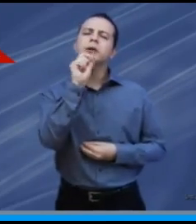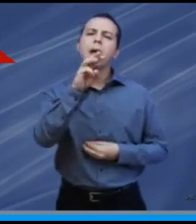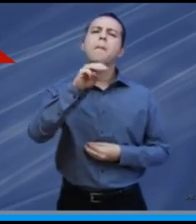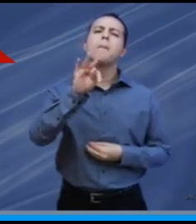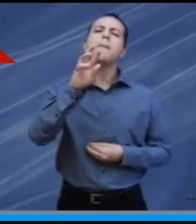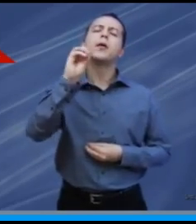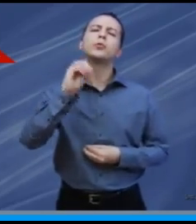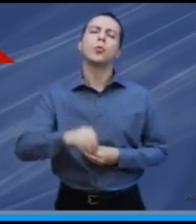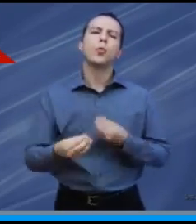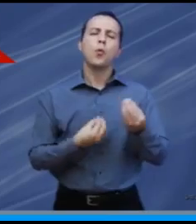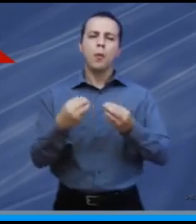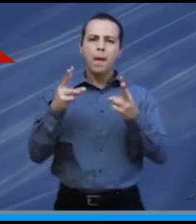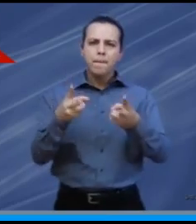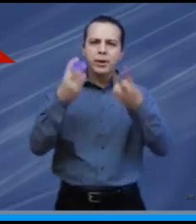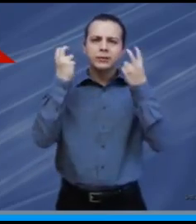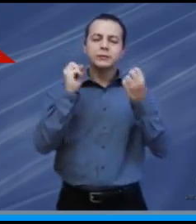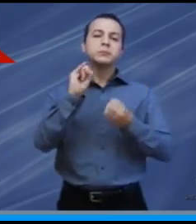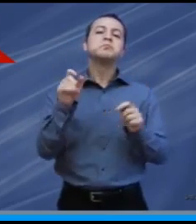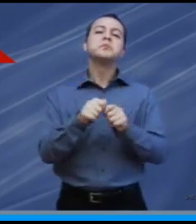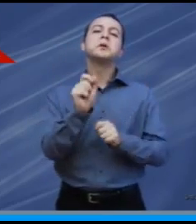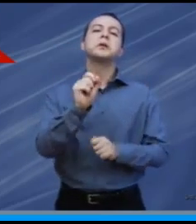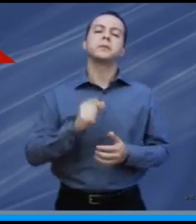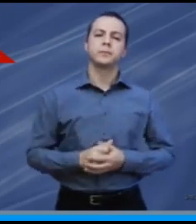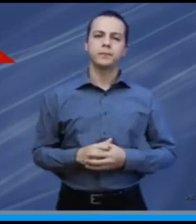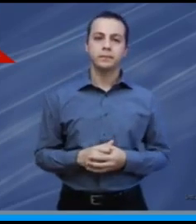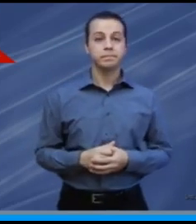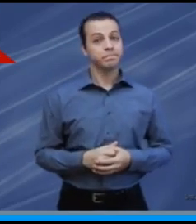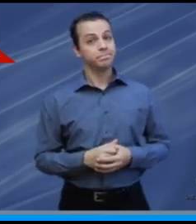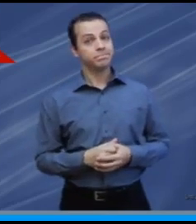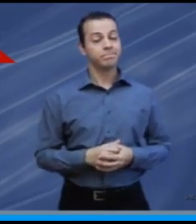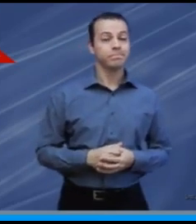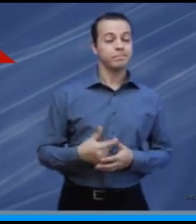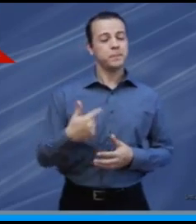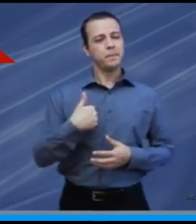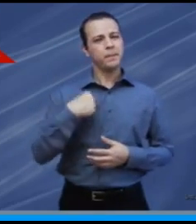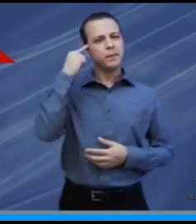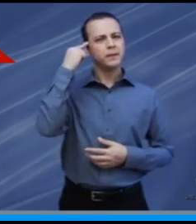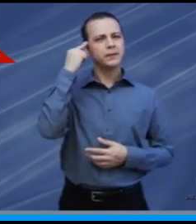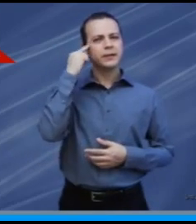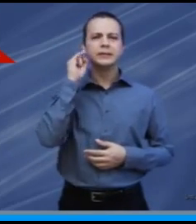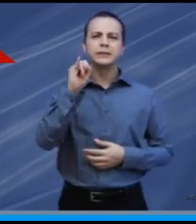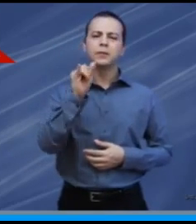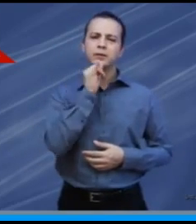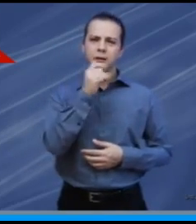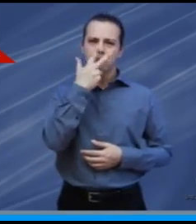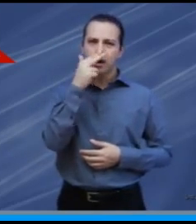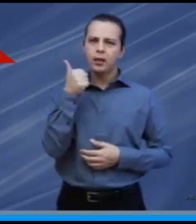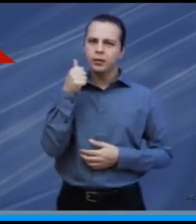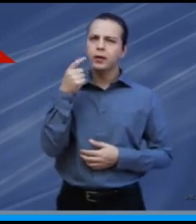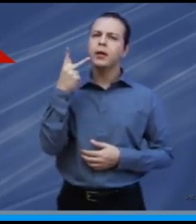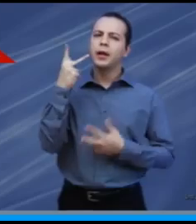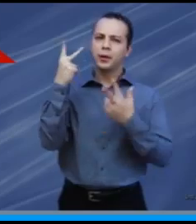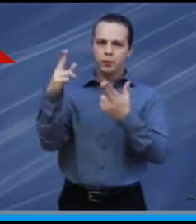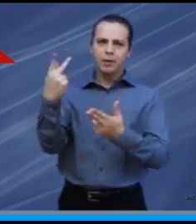acha que, olhando de fora, essa questão, o que você faria? Puxando o traço aqui, vou seguir o seu caminho, bom